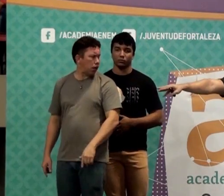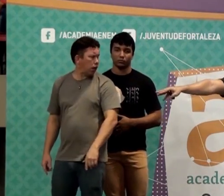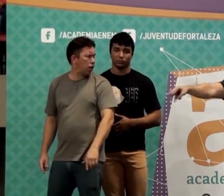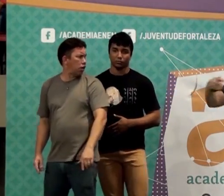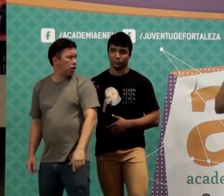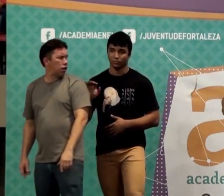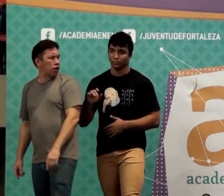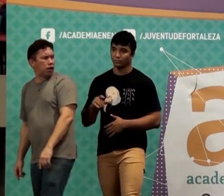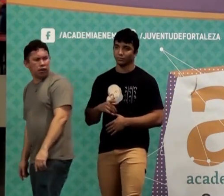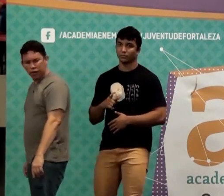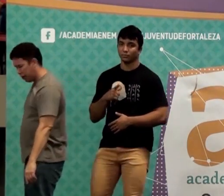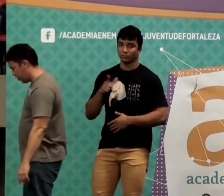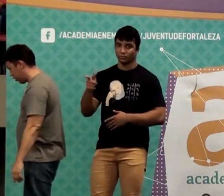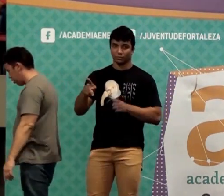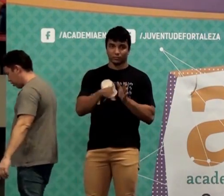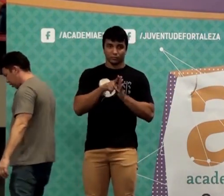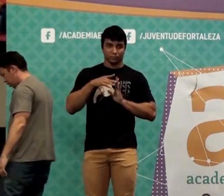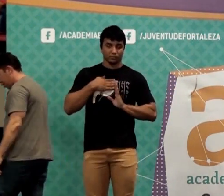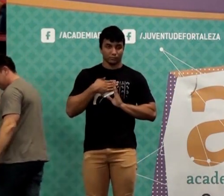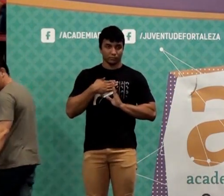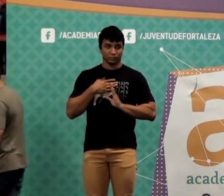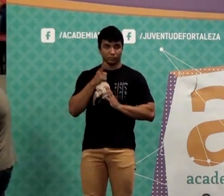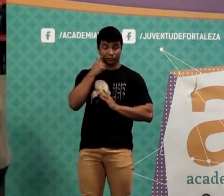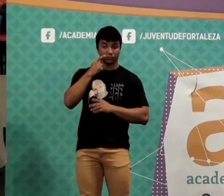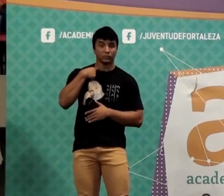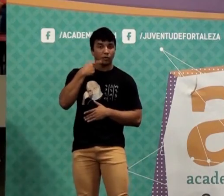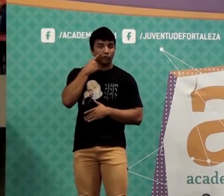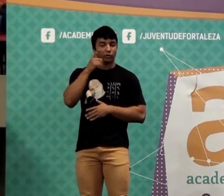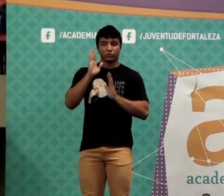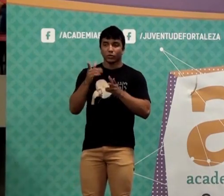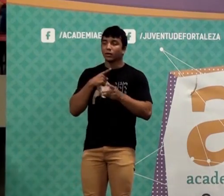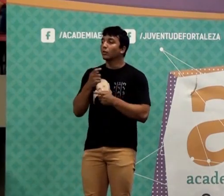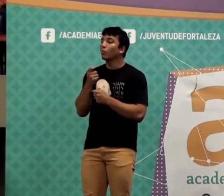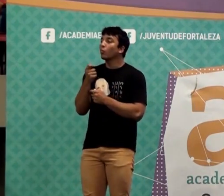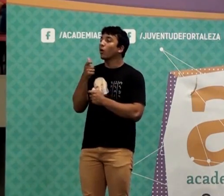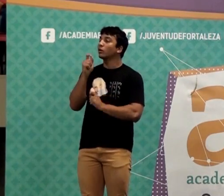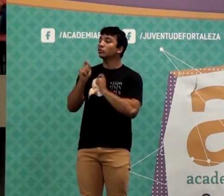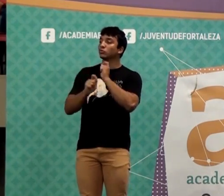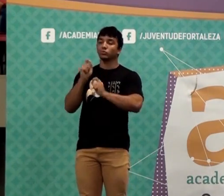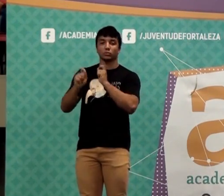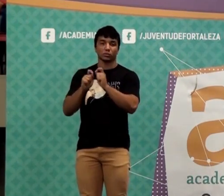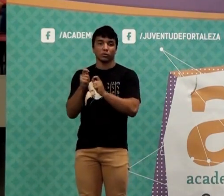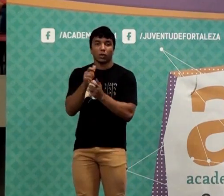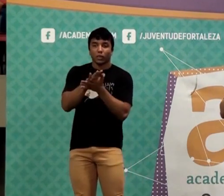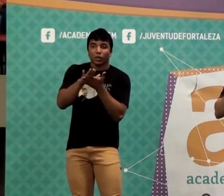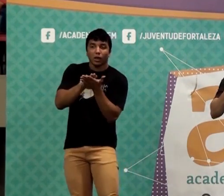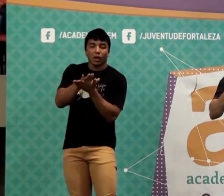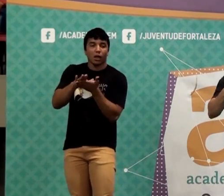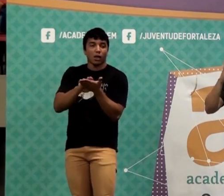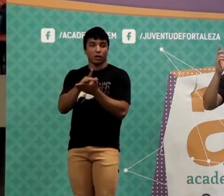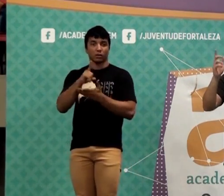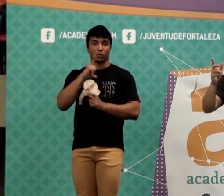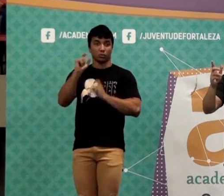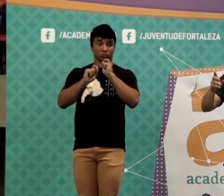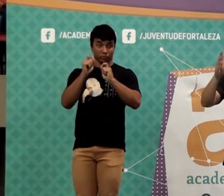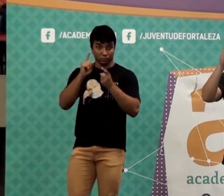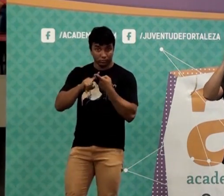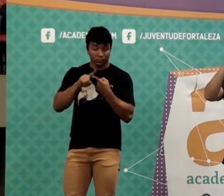ó. Porque tu paga a talha. Como é a talha? 1/3 do que tu produzir